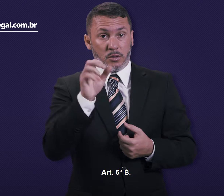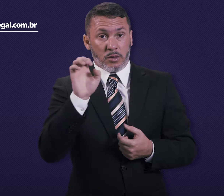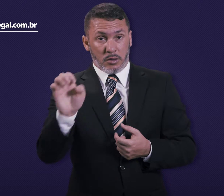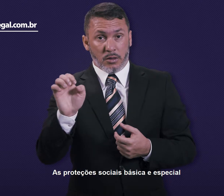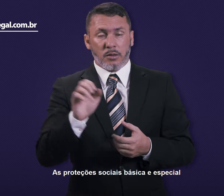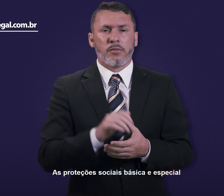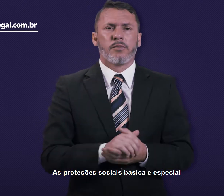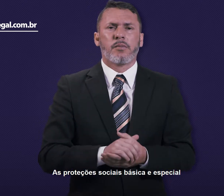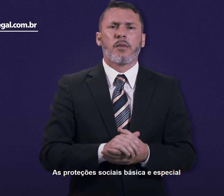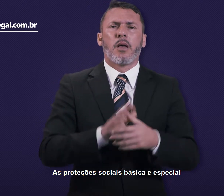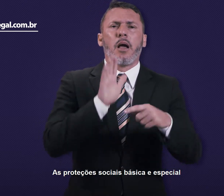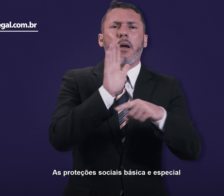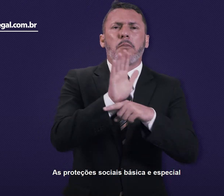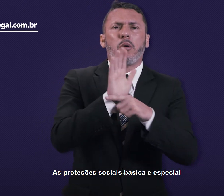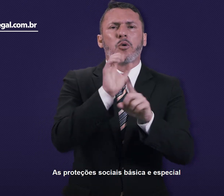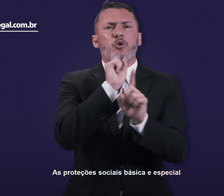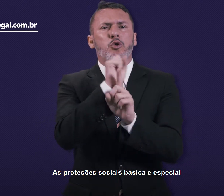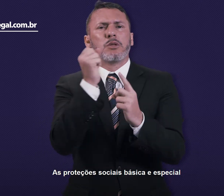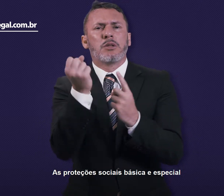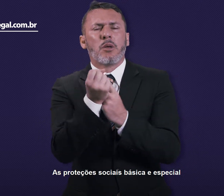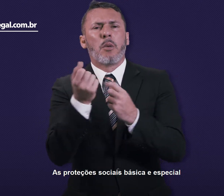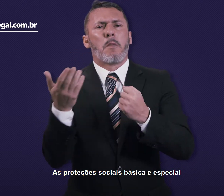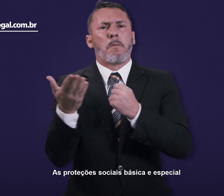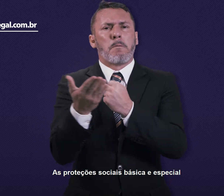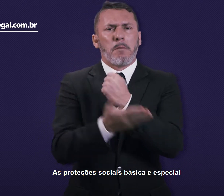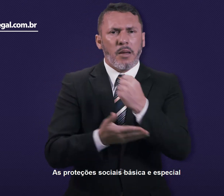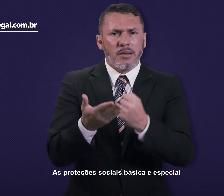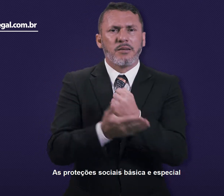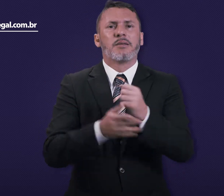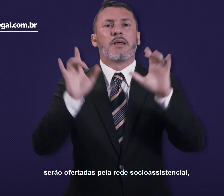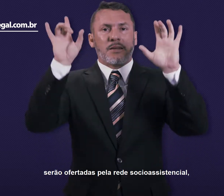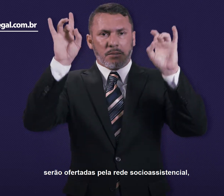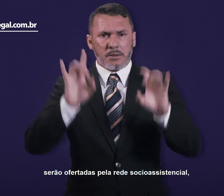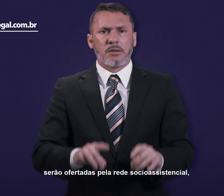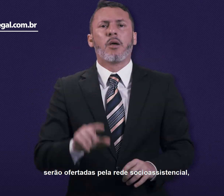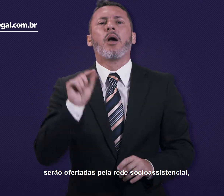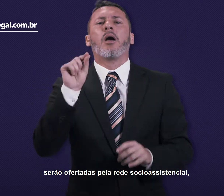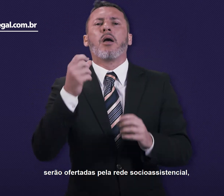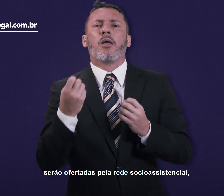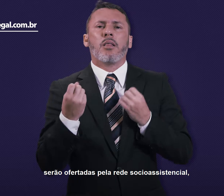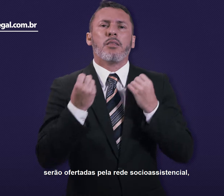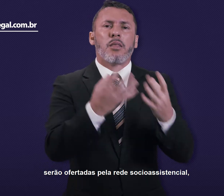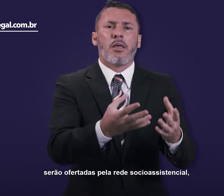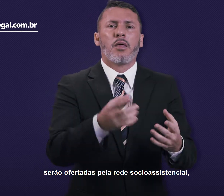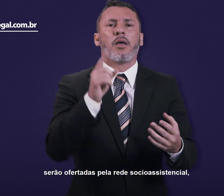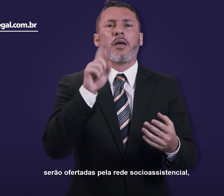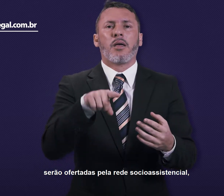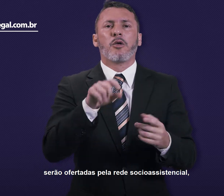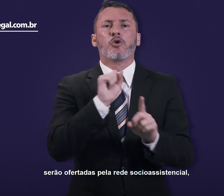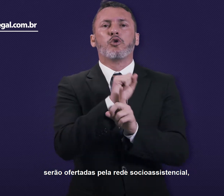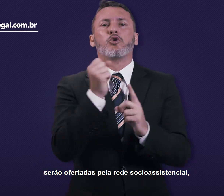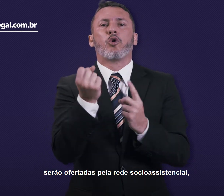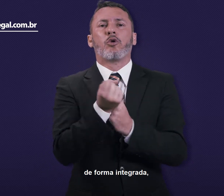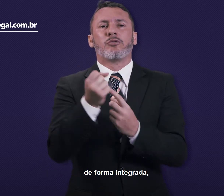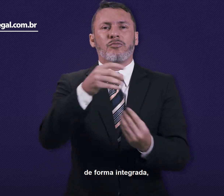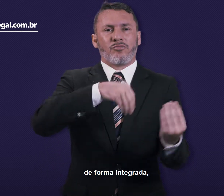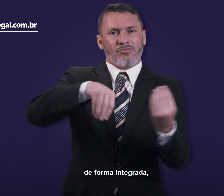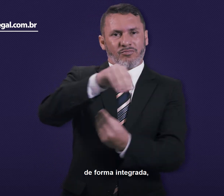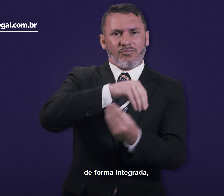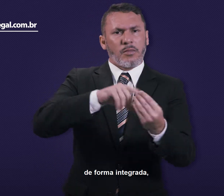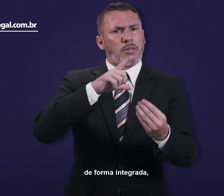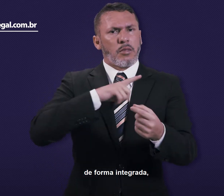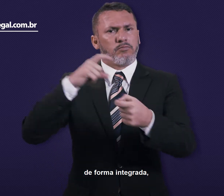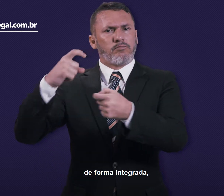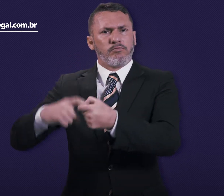6º-B. As proteções sociais básica e especial serão ofertadas pela rede socioassistencial, de